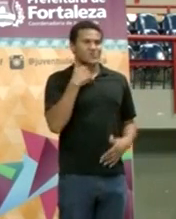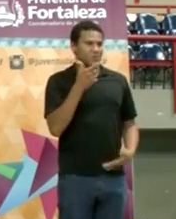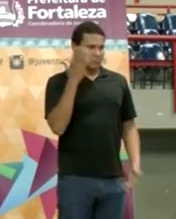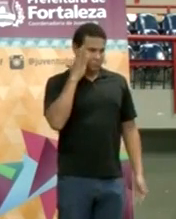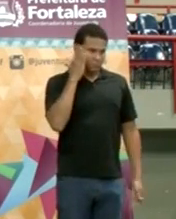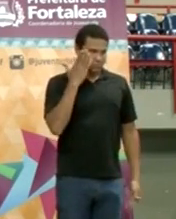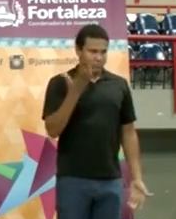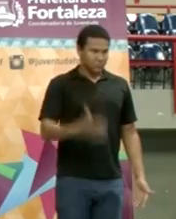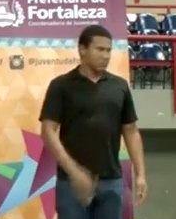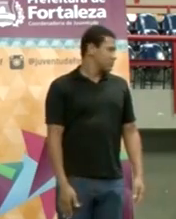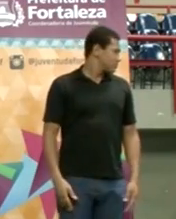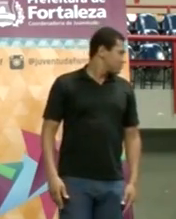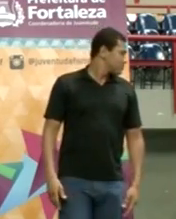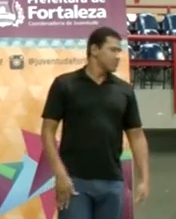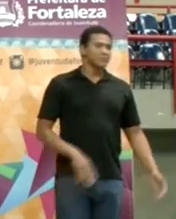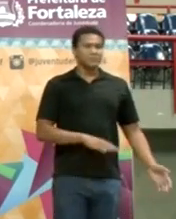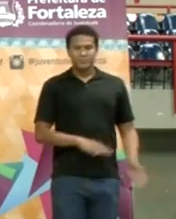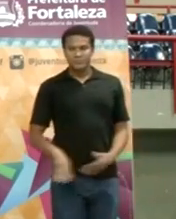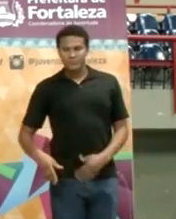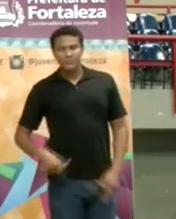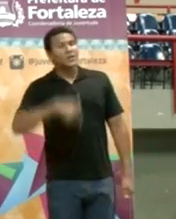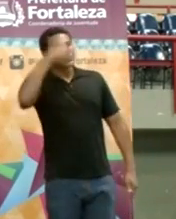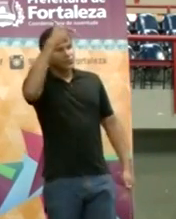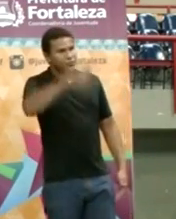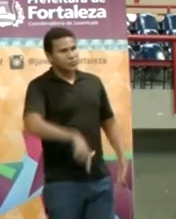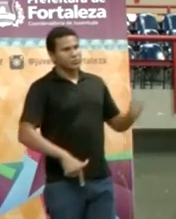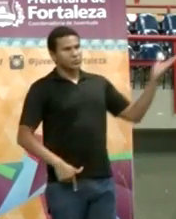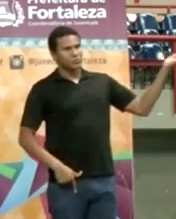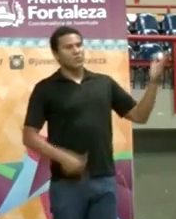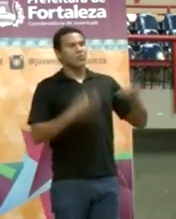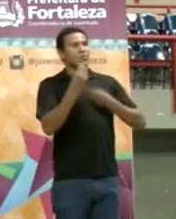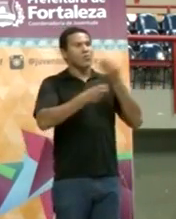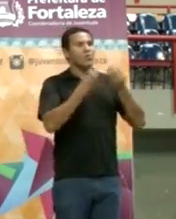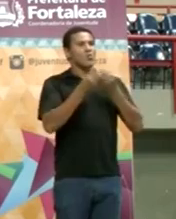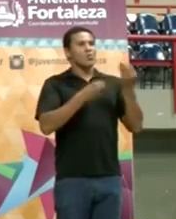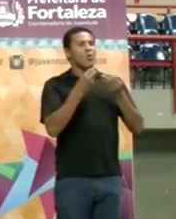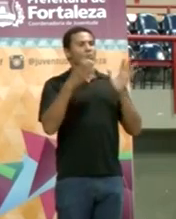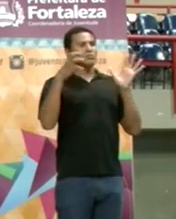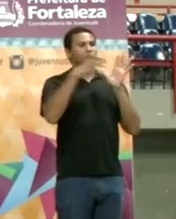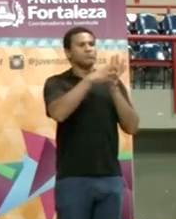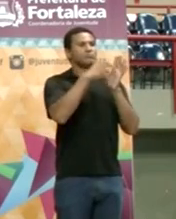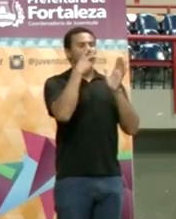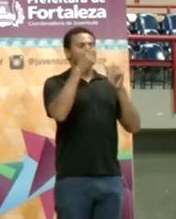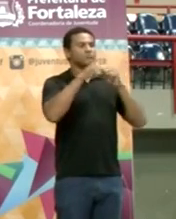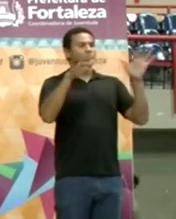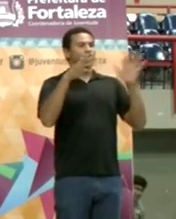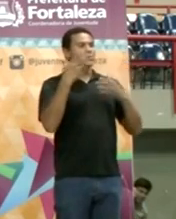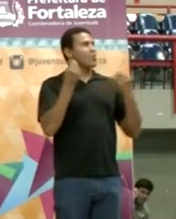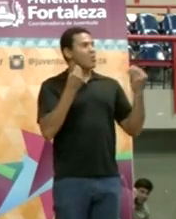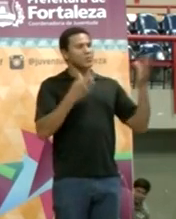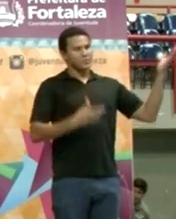Mais uma imagem com o ciclo de reprodução do HIV. Estou dando ênfase a isso, por quê, pessoal? Porque os